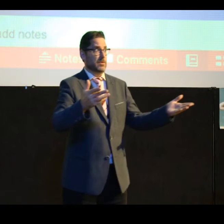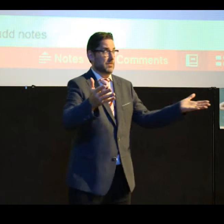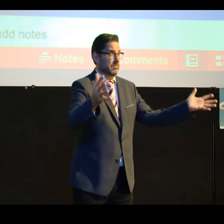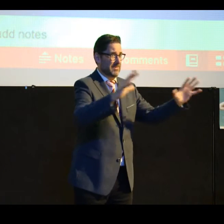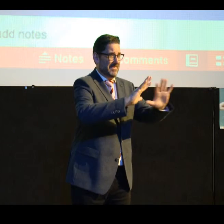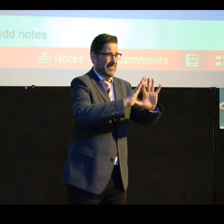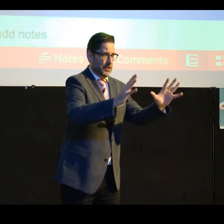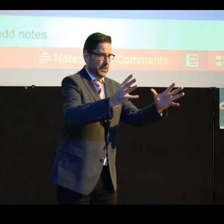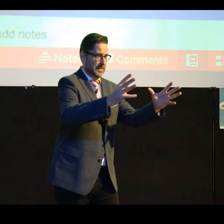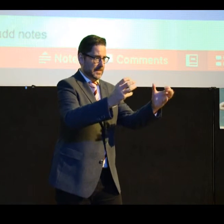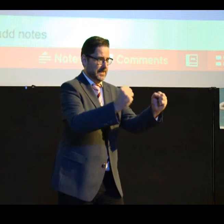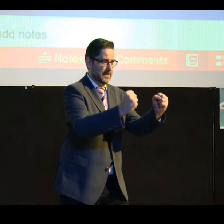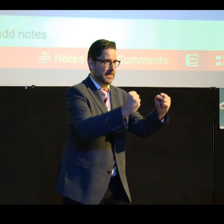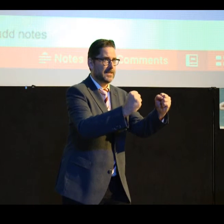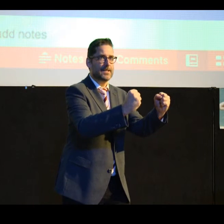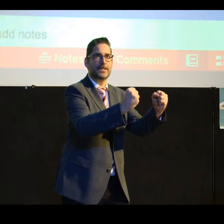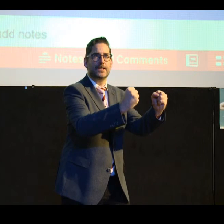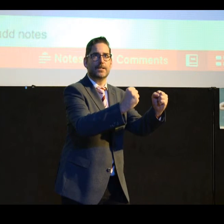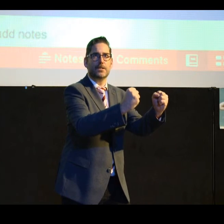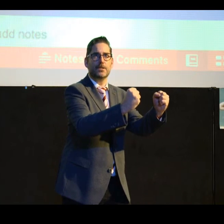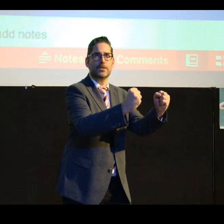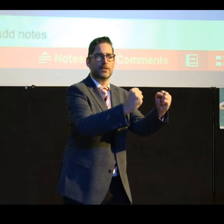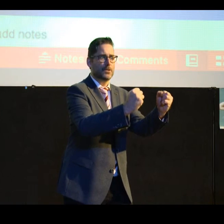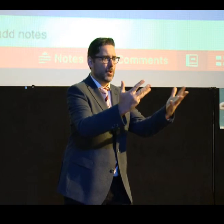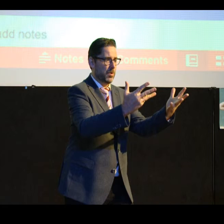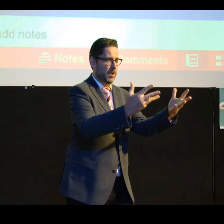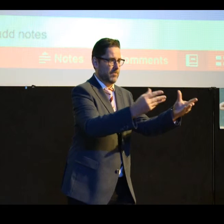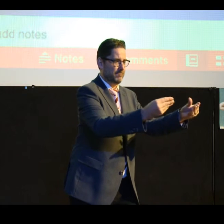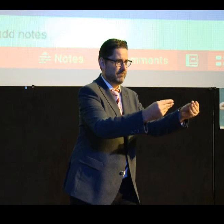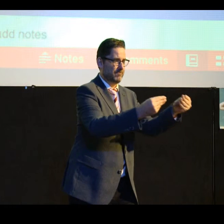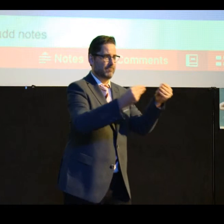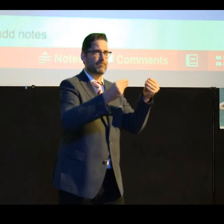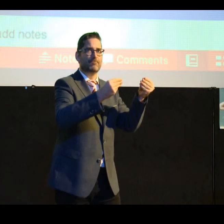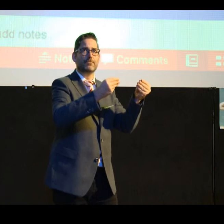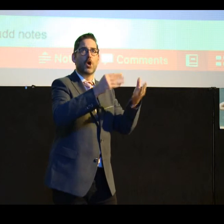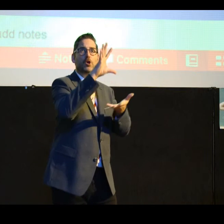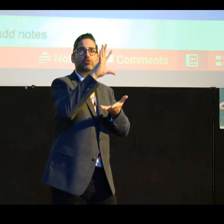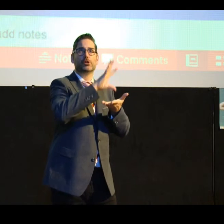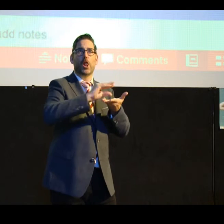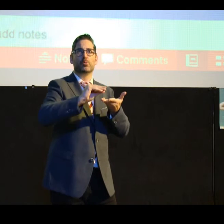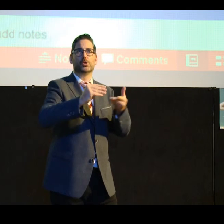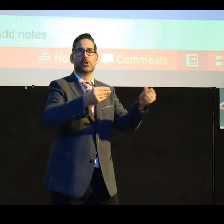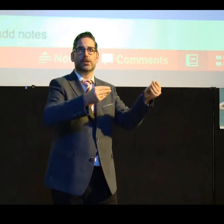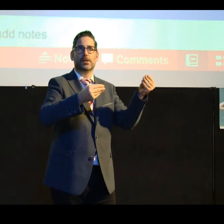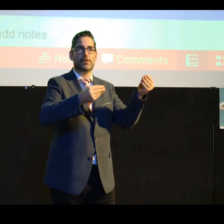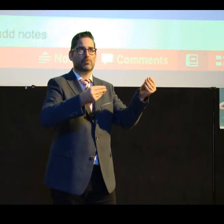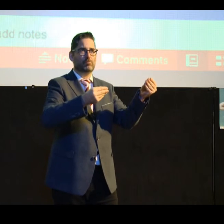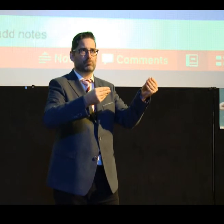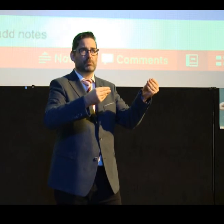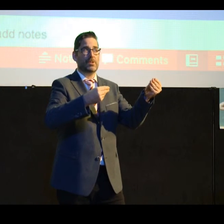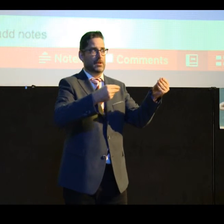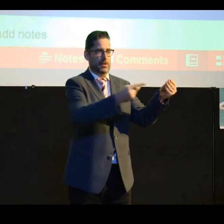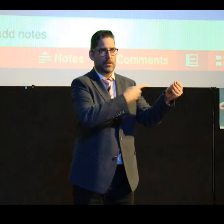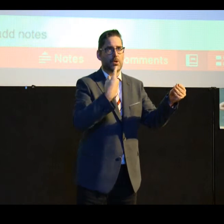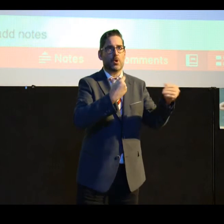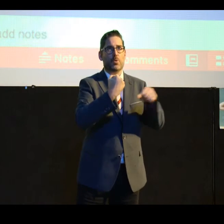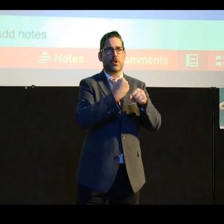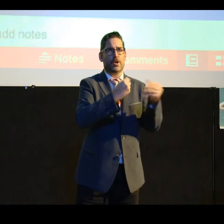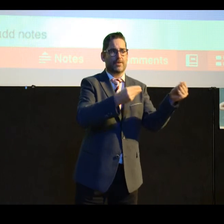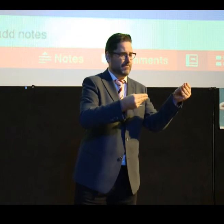también acerca del trabajo que estamos haciendo, pero cuando acabe, aguántense un piquito, no se vayan. Porque haremos